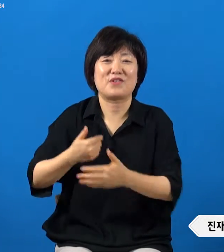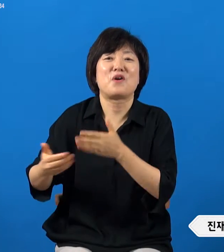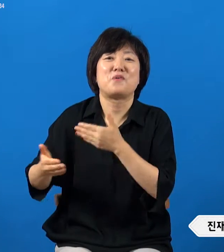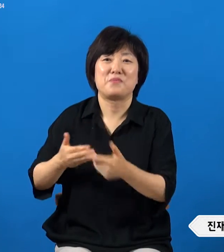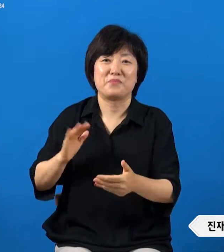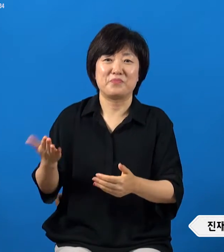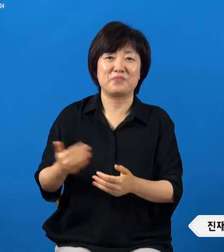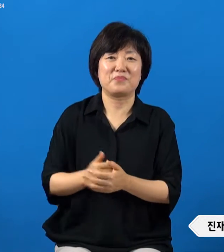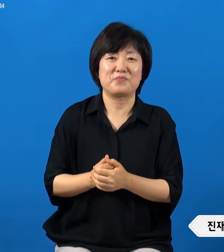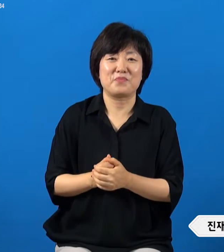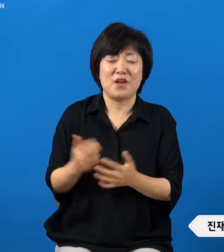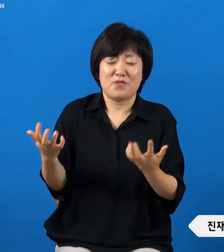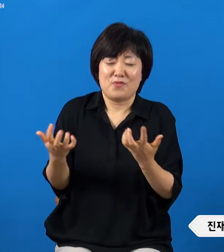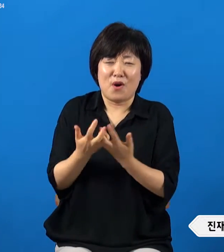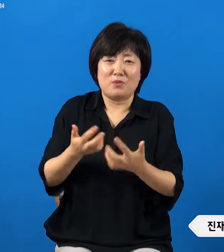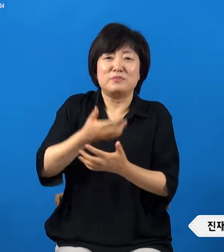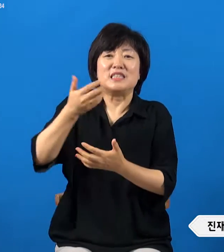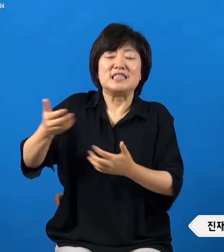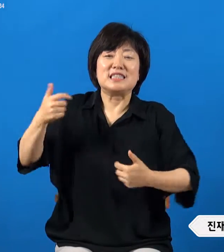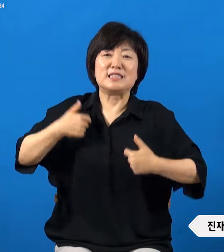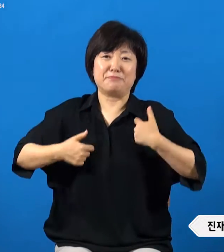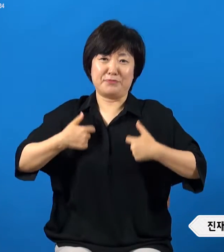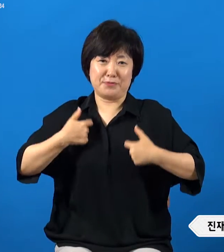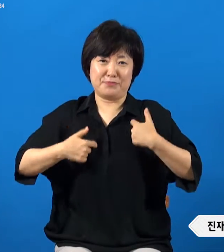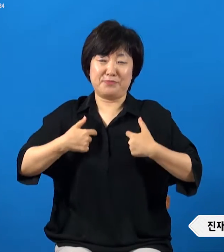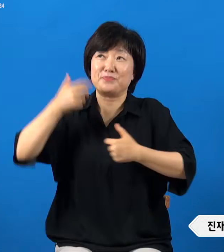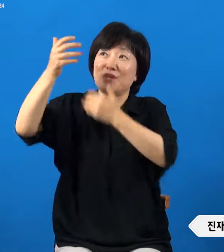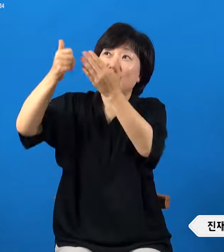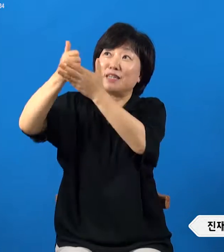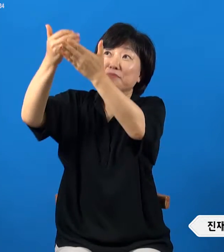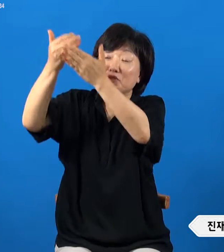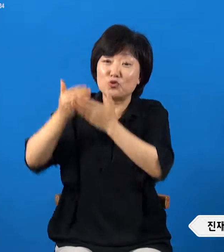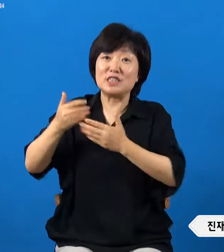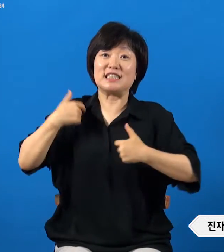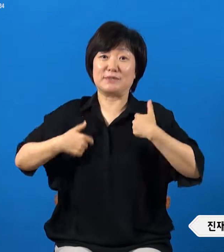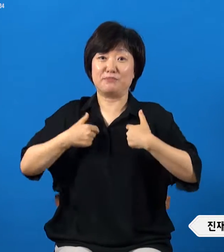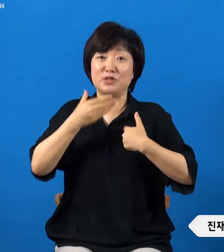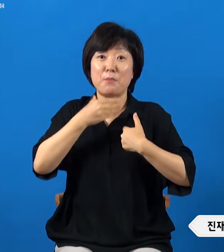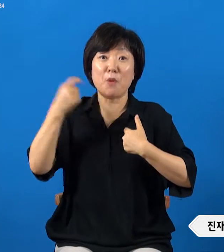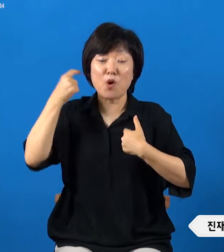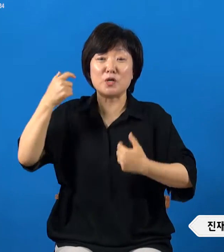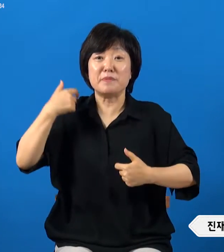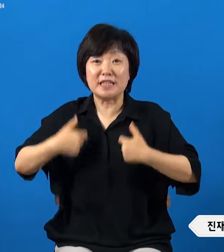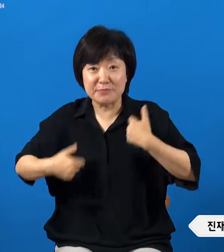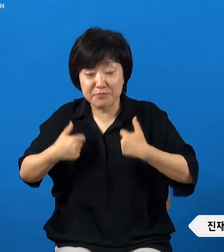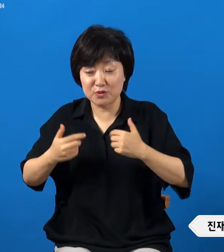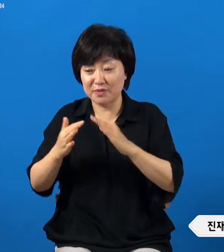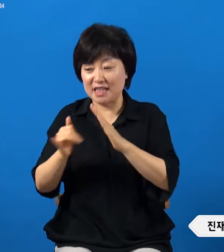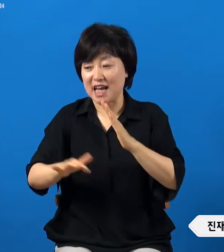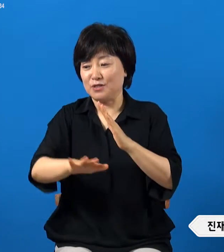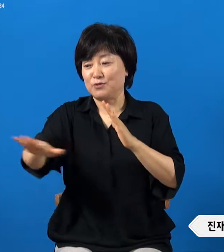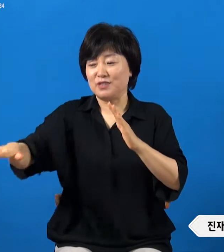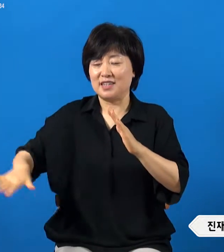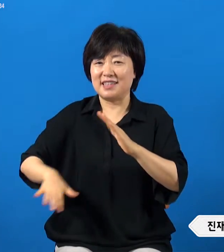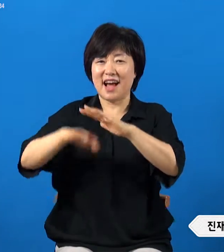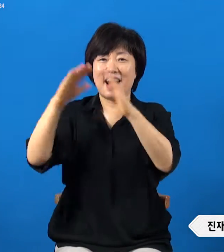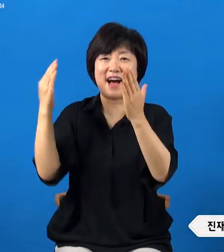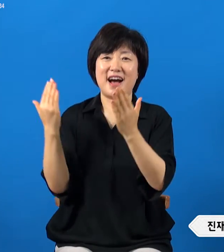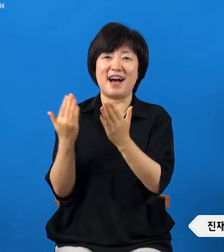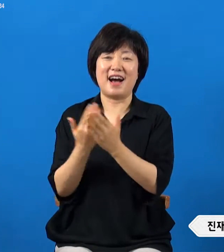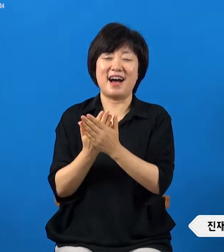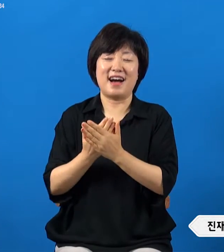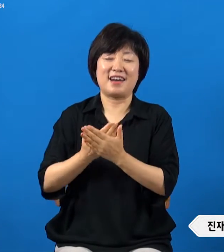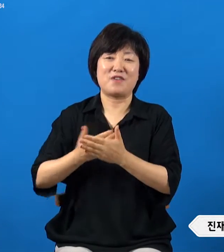경험합니다. 넘치는 기쁨을 경험합니다. 하나님의 기쁨이, 복음의 기쁨이 그 가정을 채우는